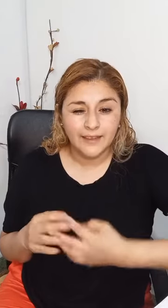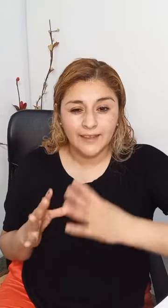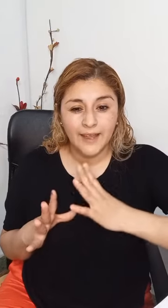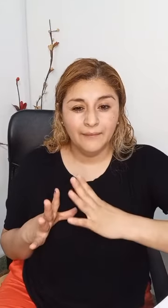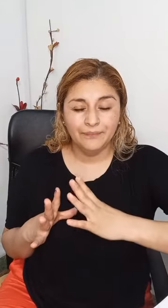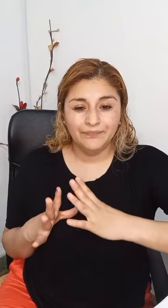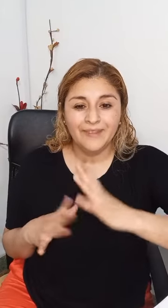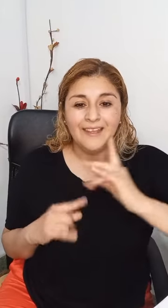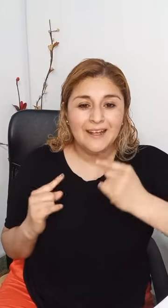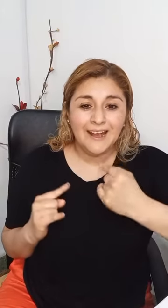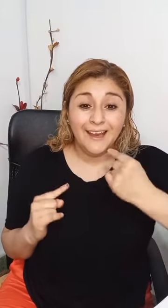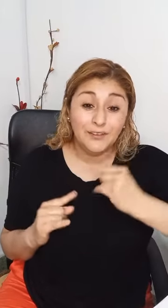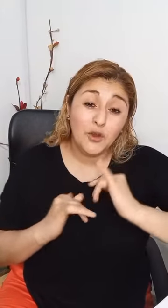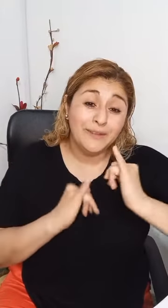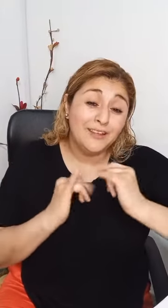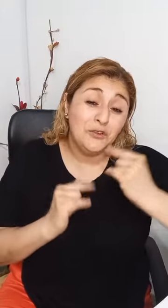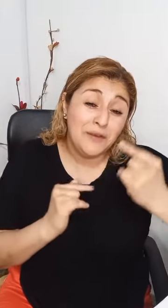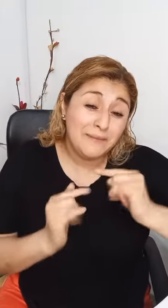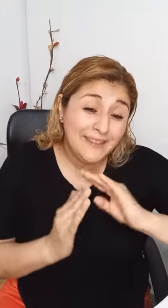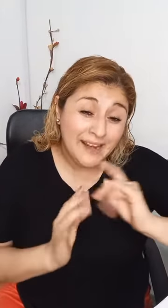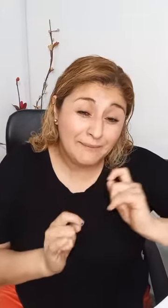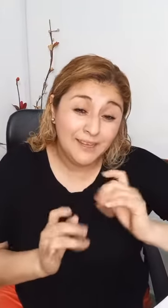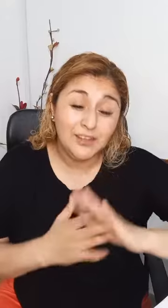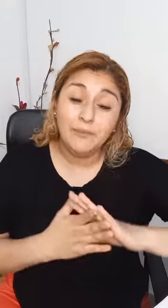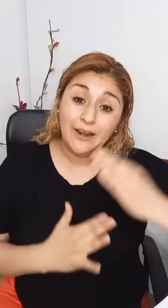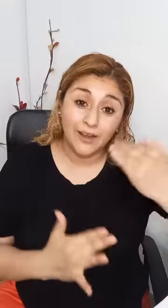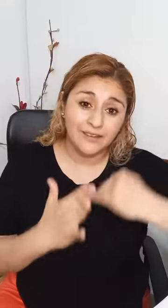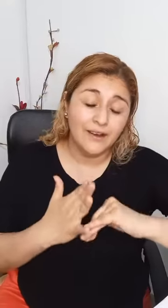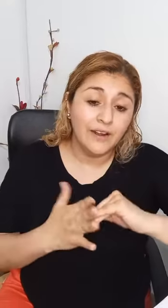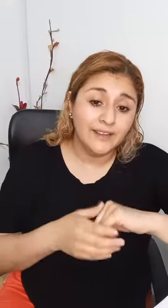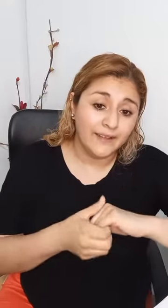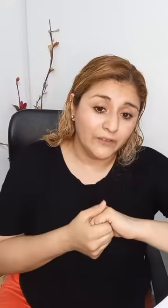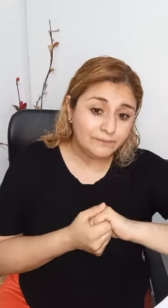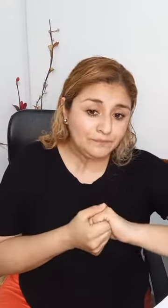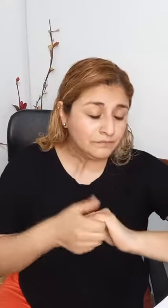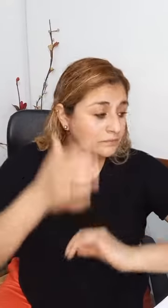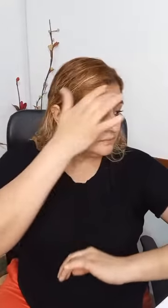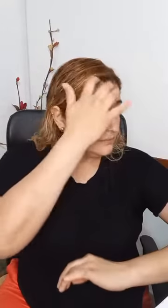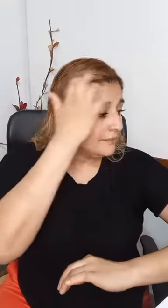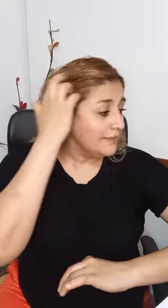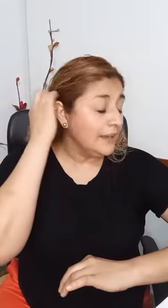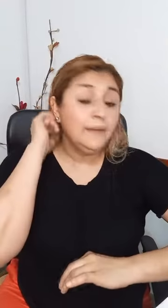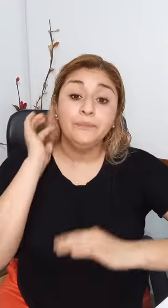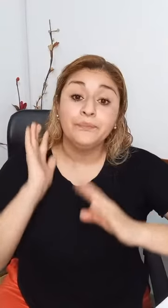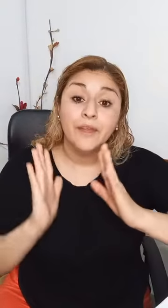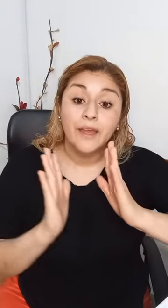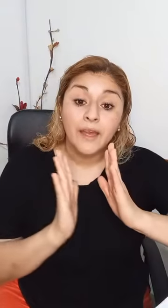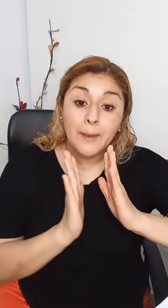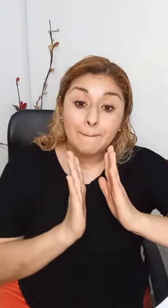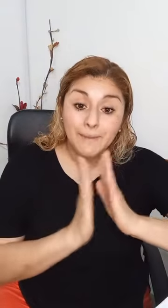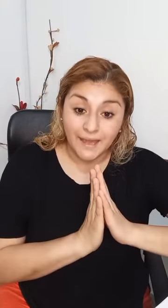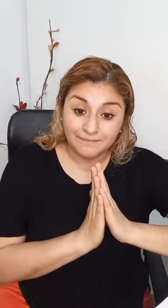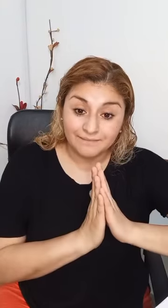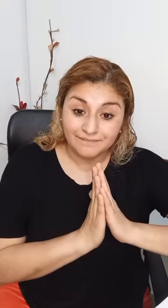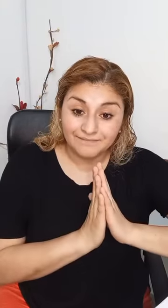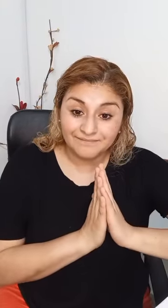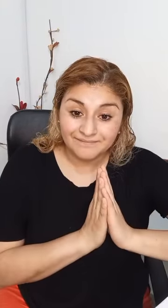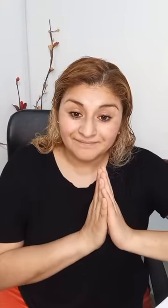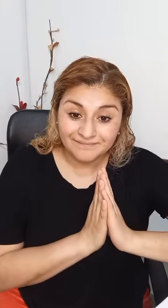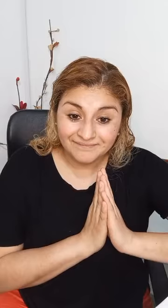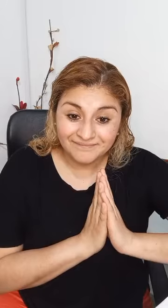¿Se entiende? Estoy comentando nuevamente rapidito para los que se van conectando. ¿Sí? Bien.